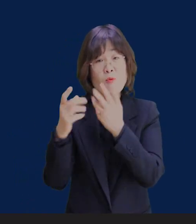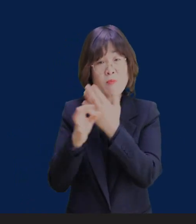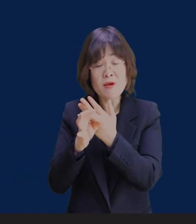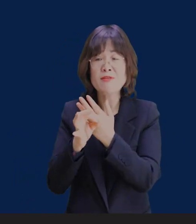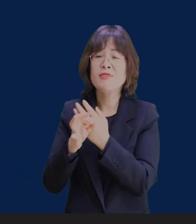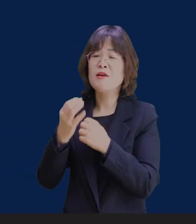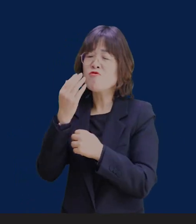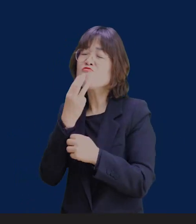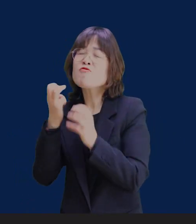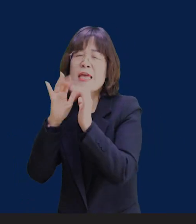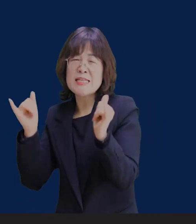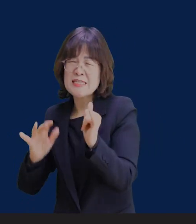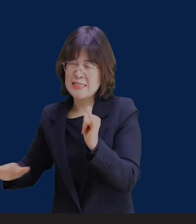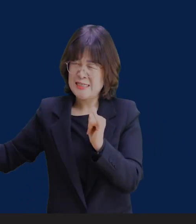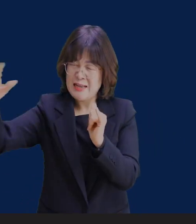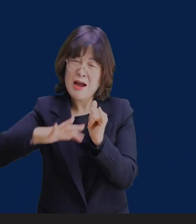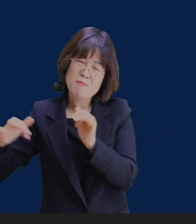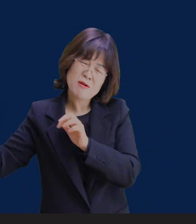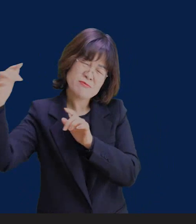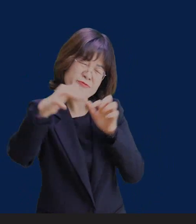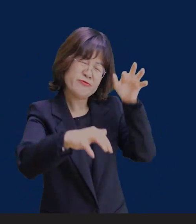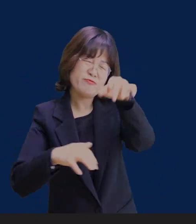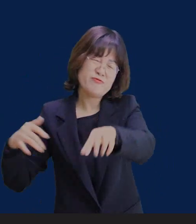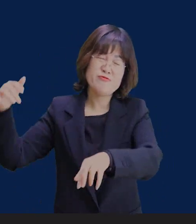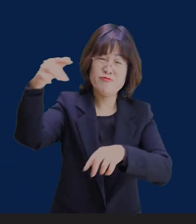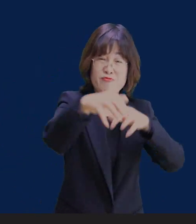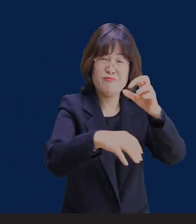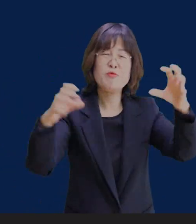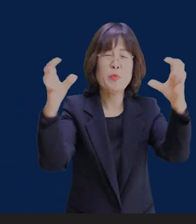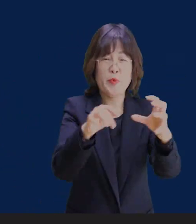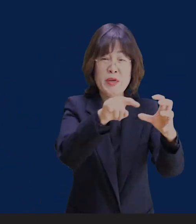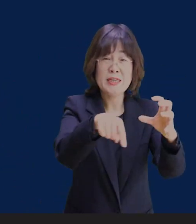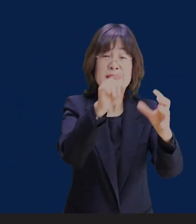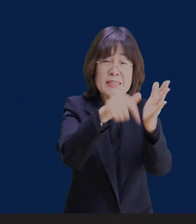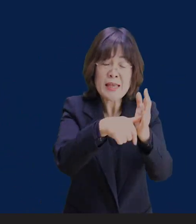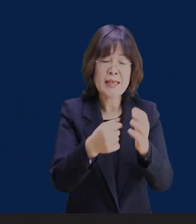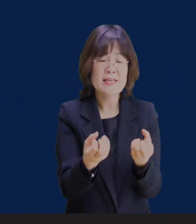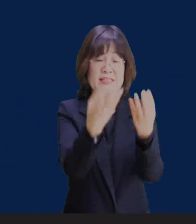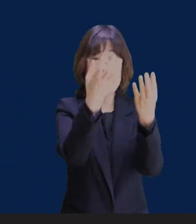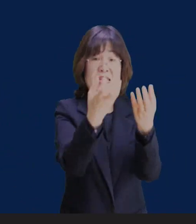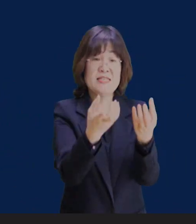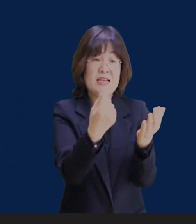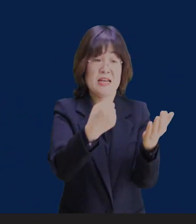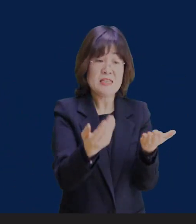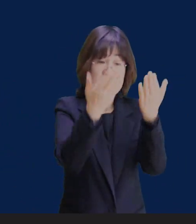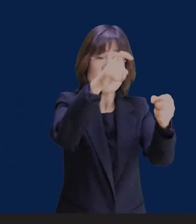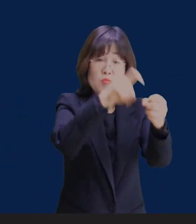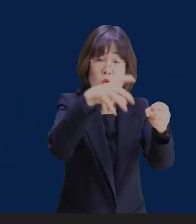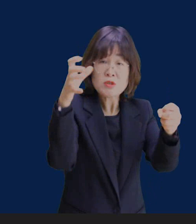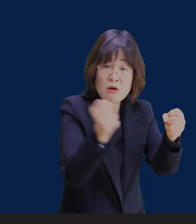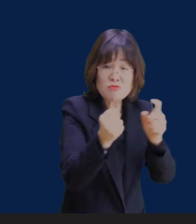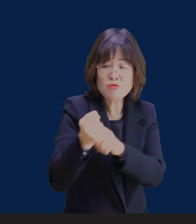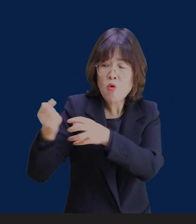흩어져 있는 유대인들로 예루살렘은 몰려오는데, 문제는 그들이 이 제사를 드리기 위해서 가져오는